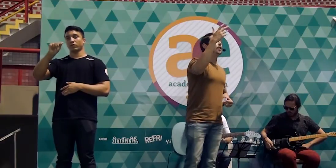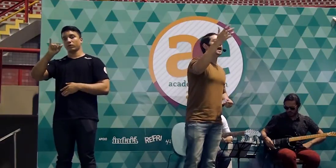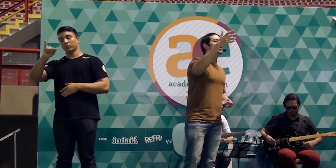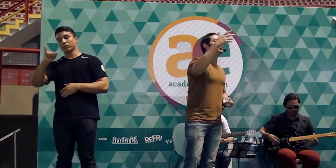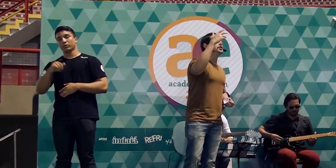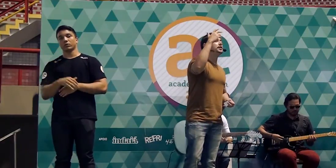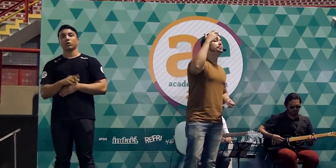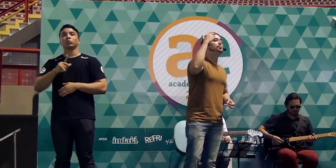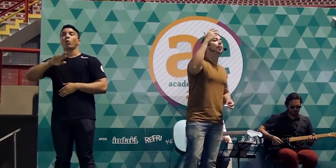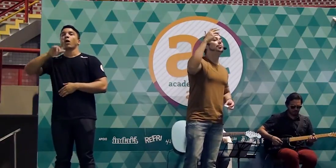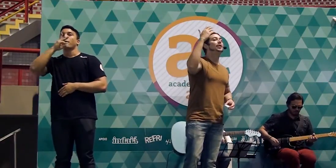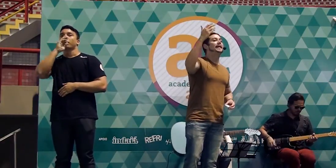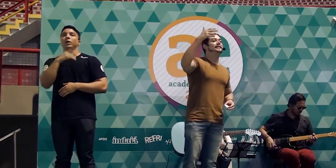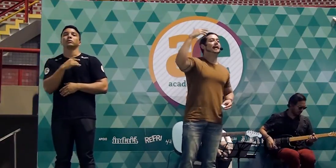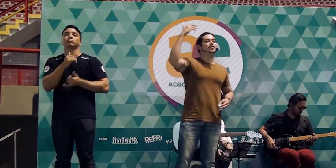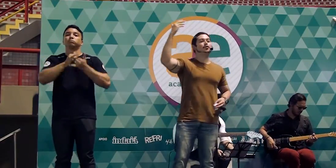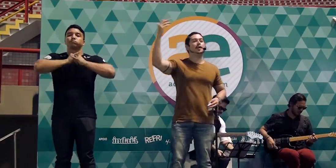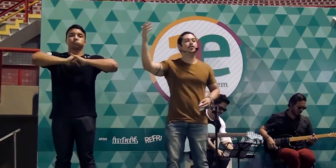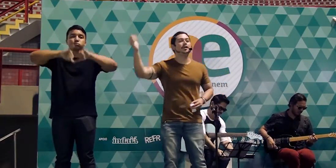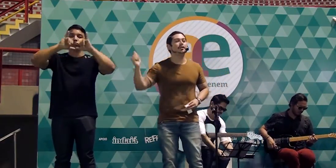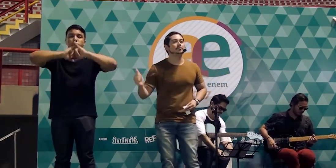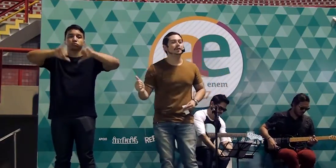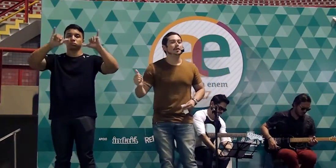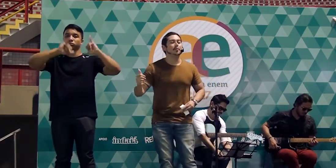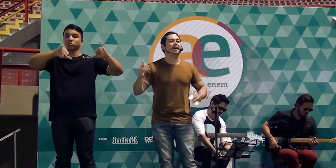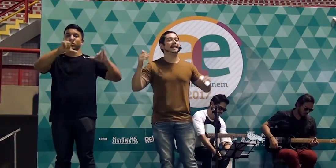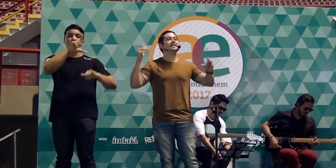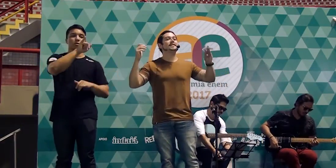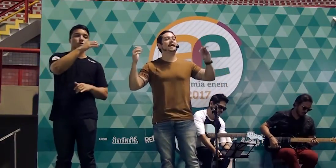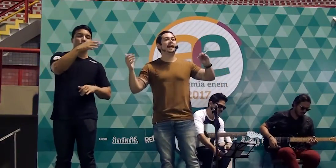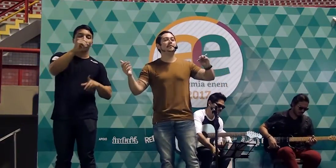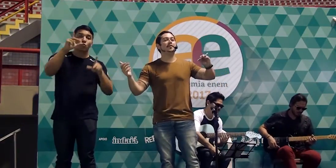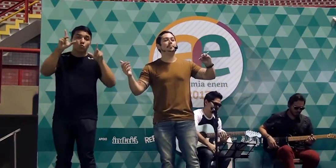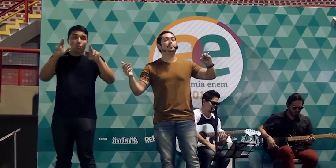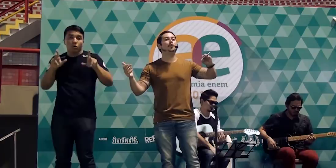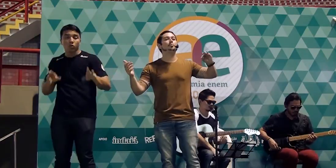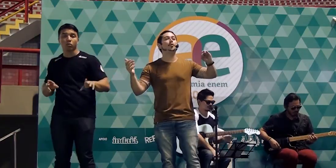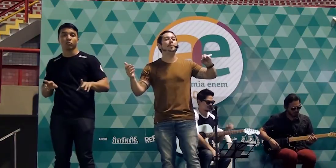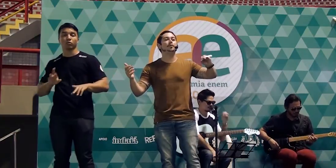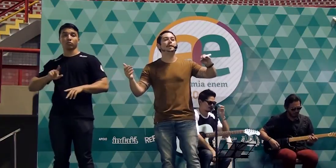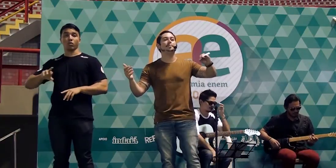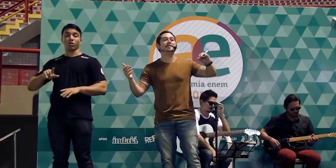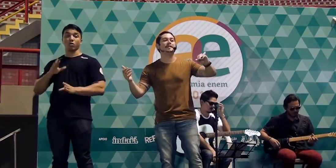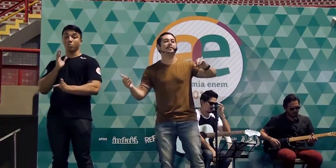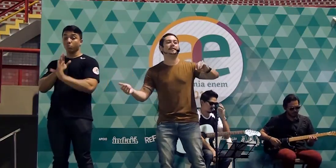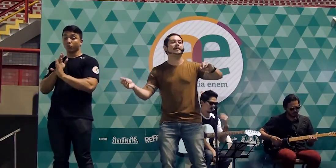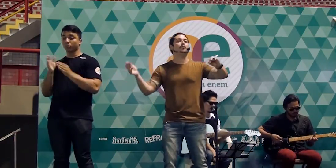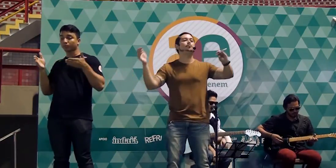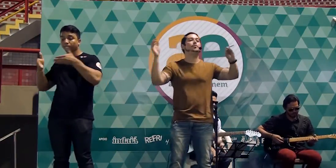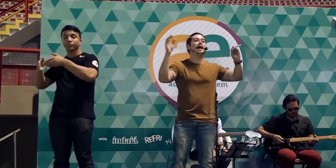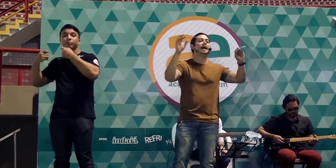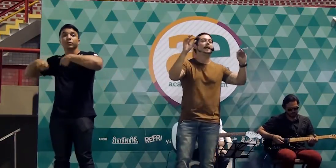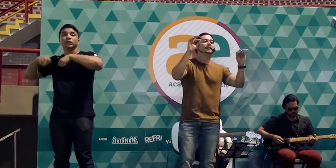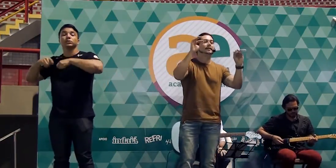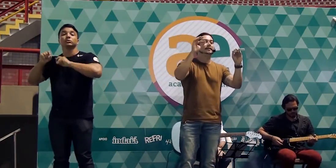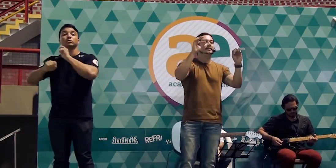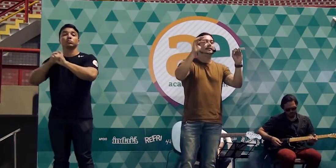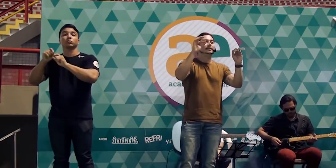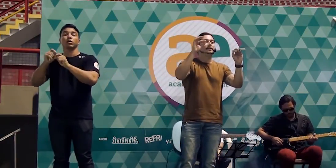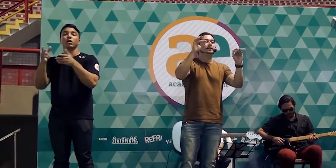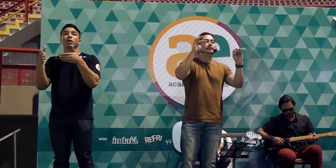mesmo know-how de popularidade do Legião, porque ele escreve para um público que precisava ter uma